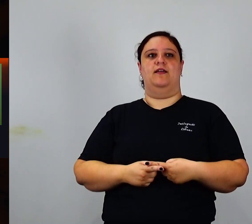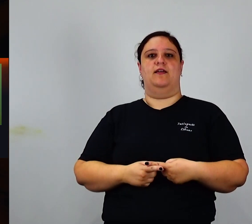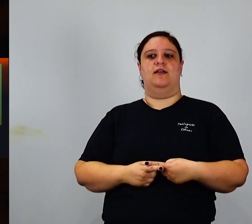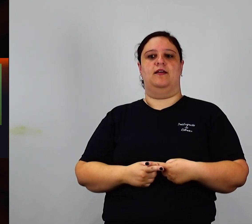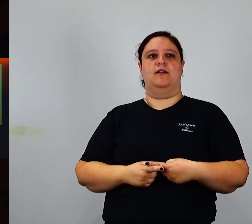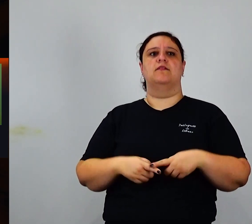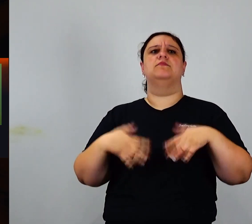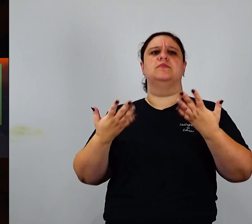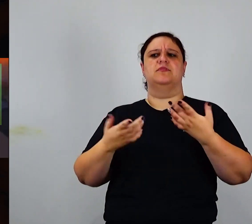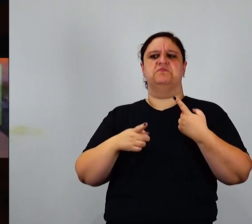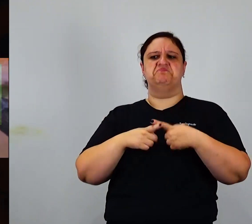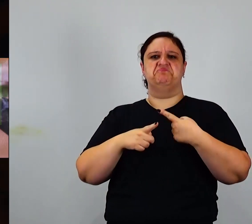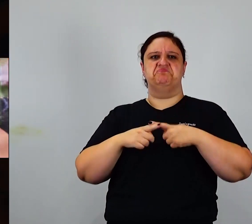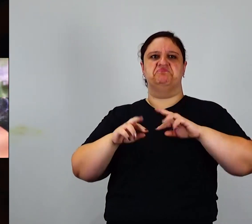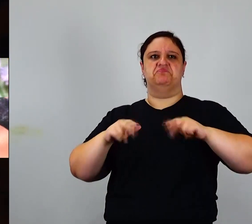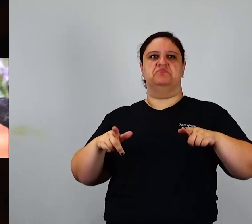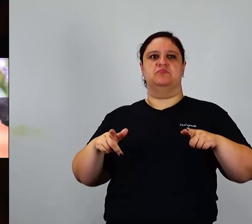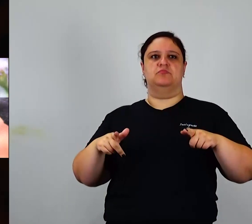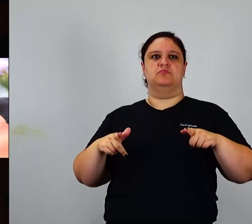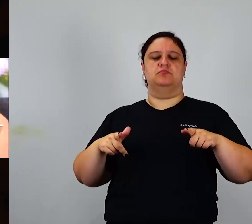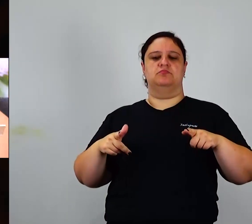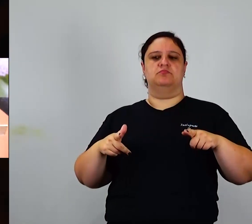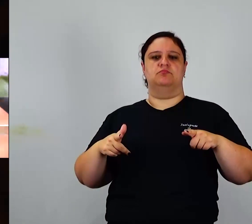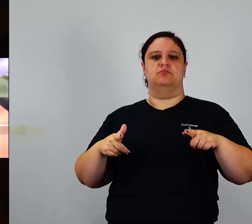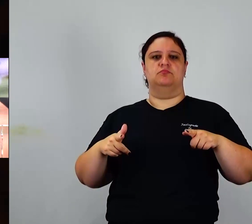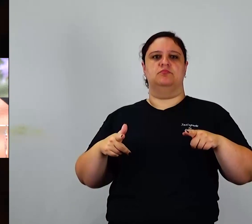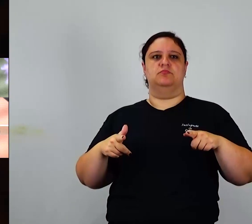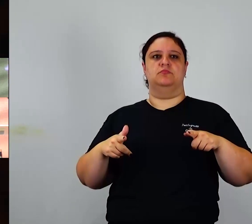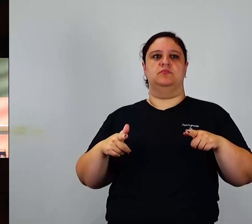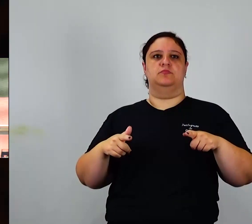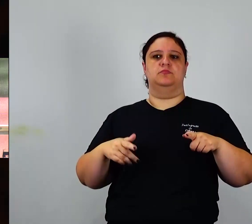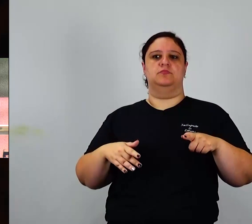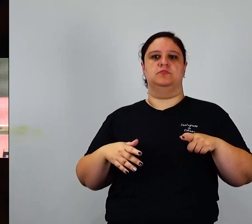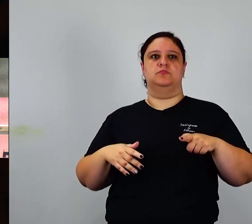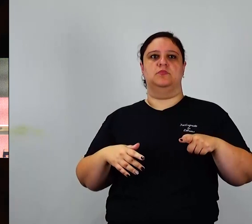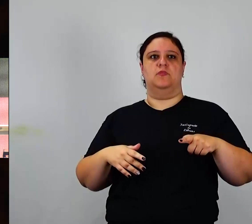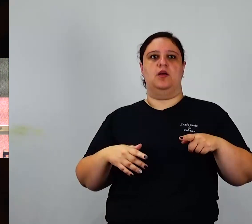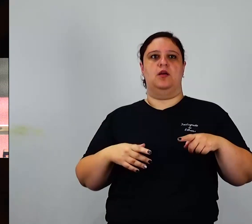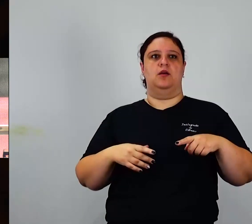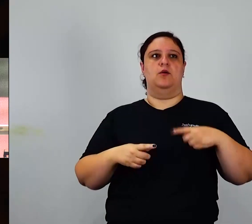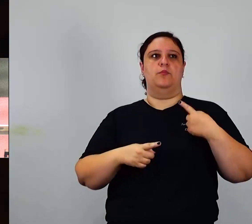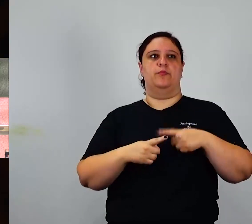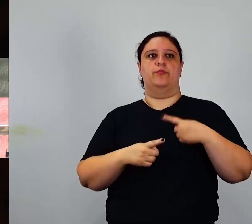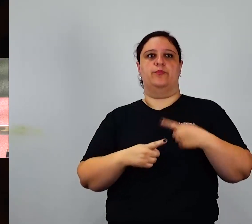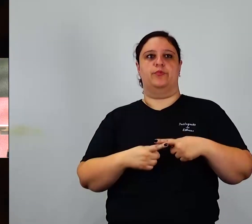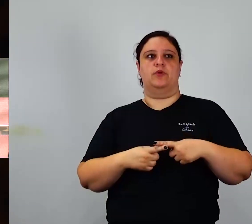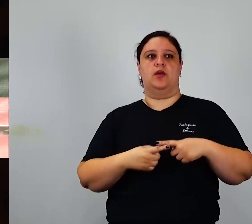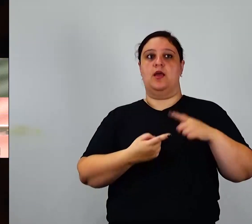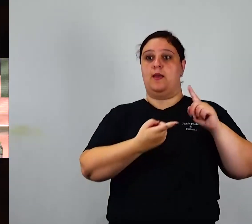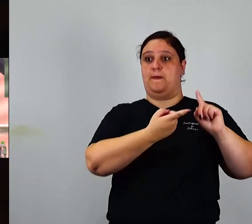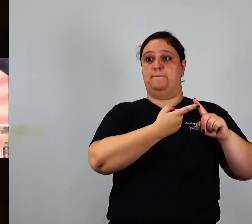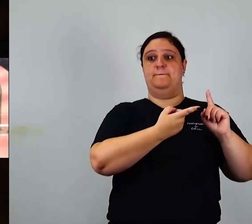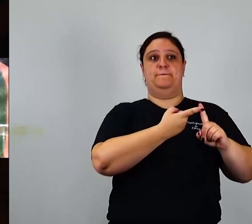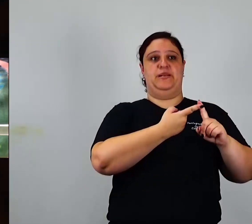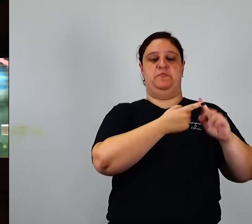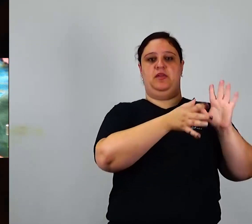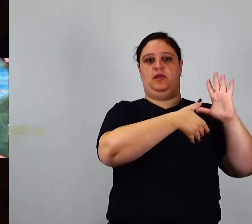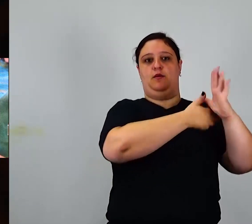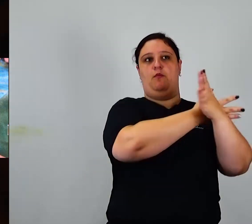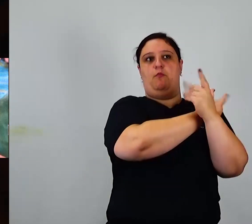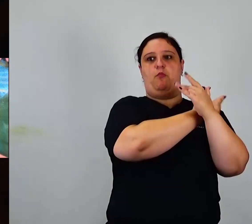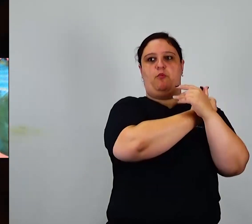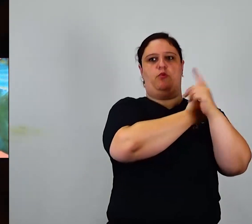Qual é a diferença? O que acontece de diferente entre uma e outra? Por que eu não posso chamar isso aqui de